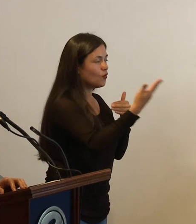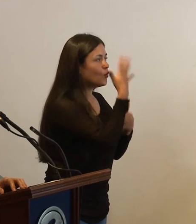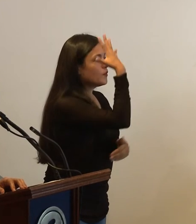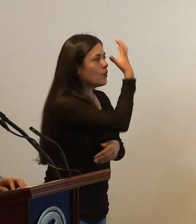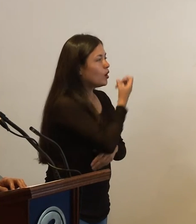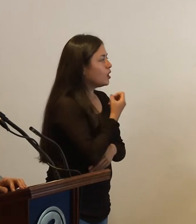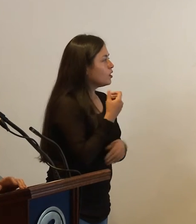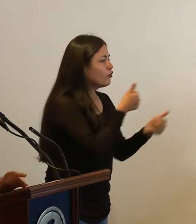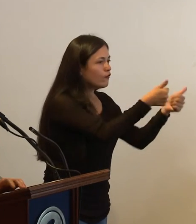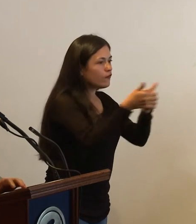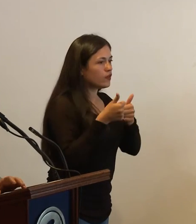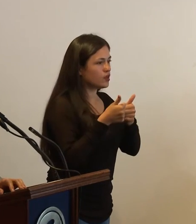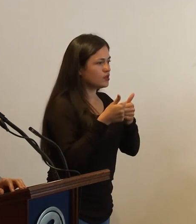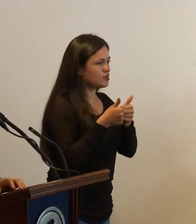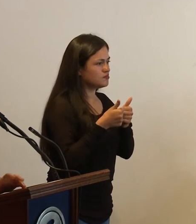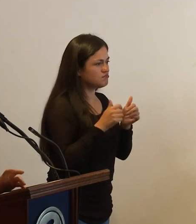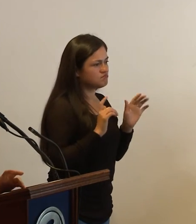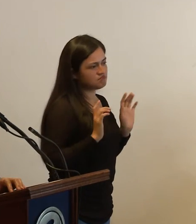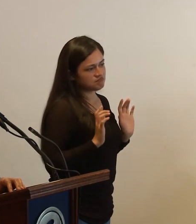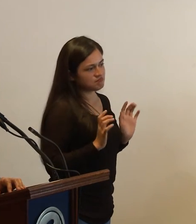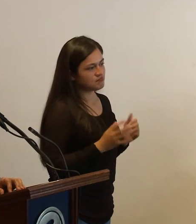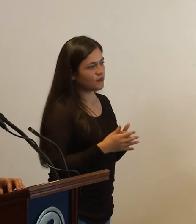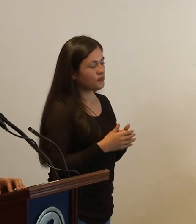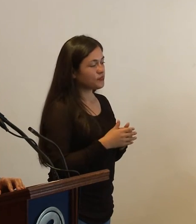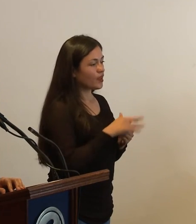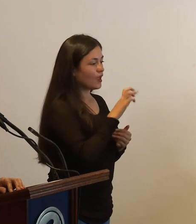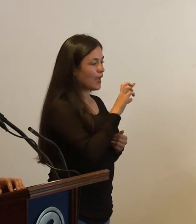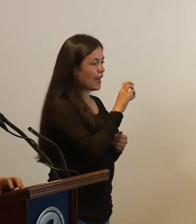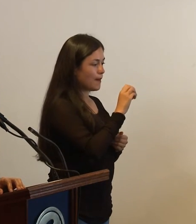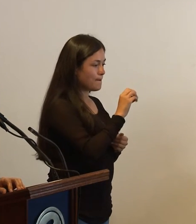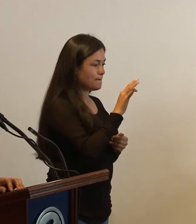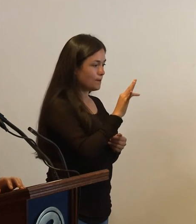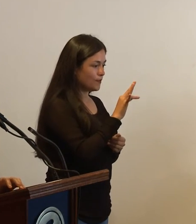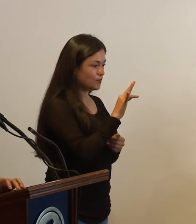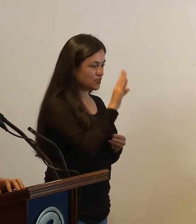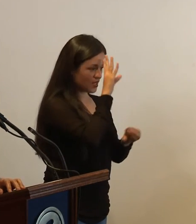terrenal. El posacuerdo nos parece un término más